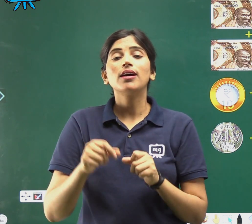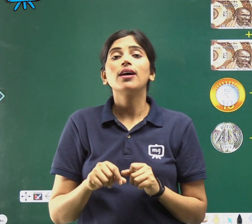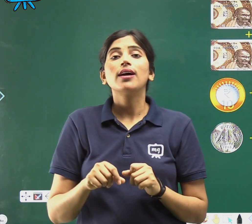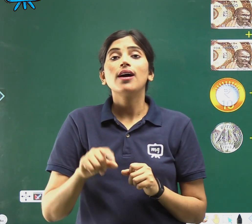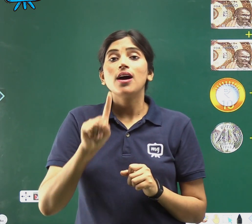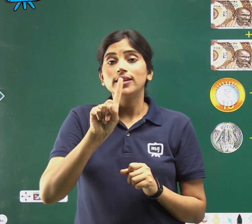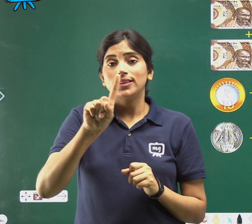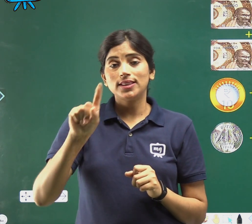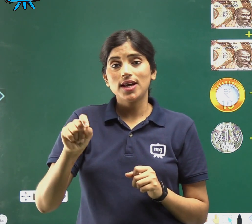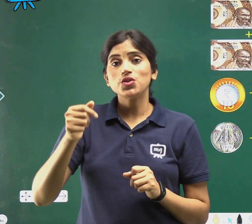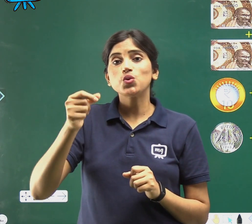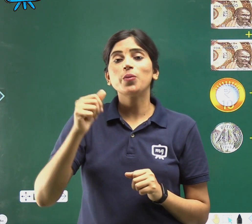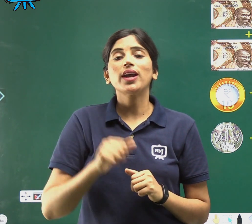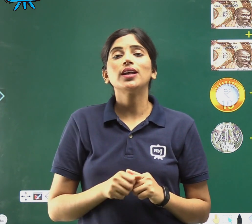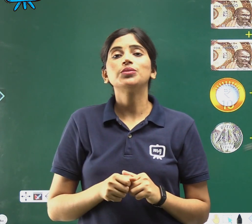10 रुपए।